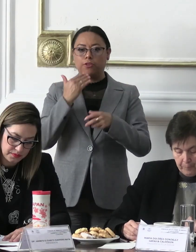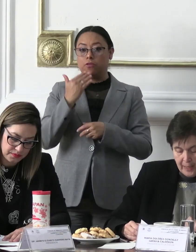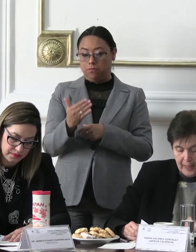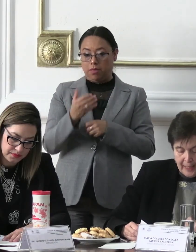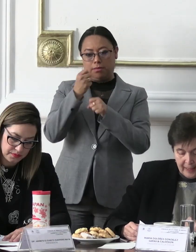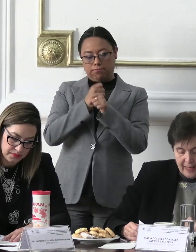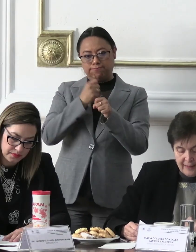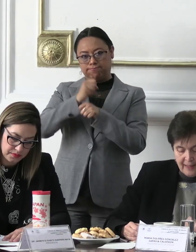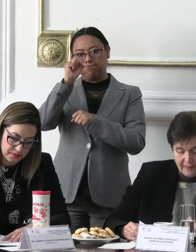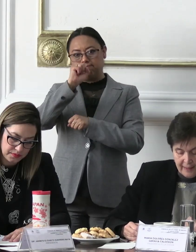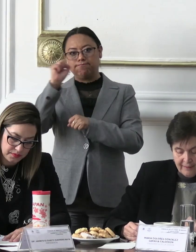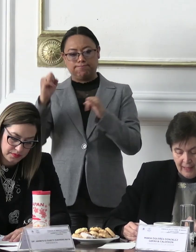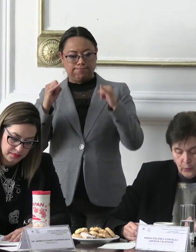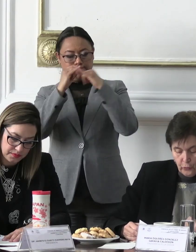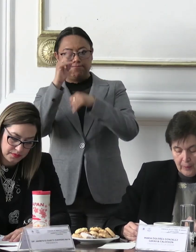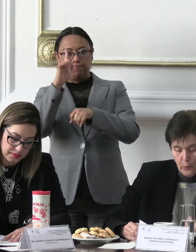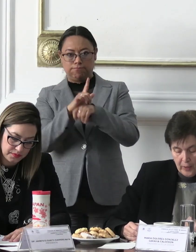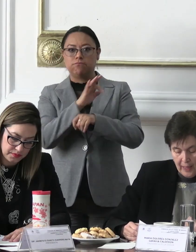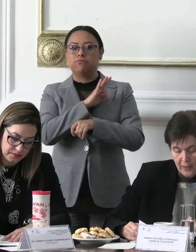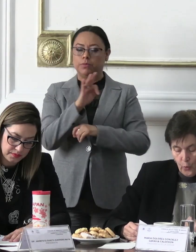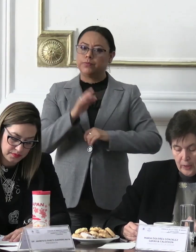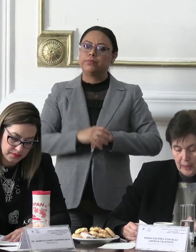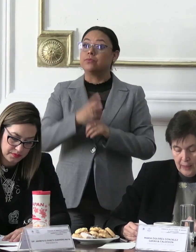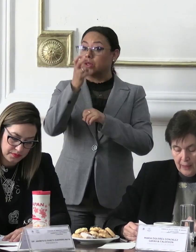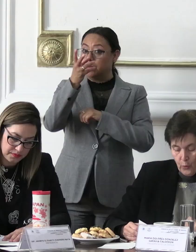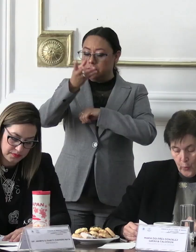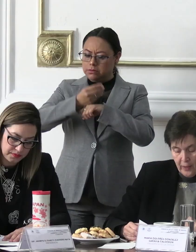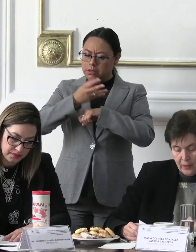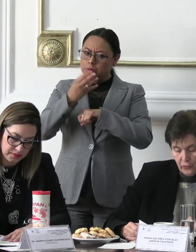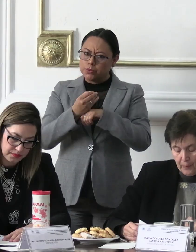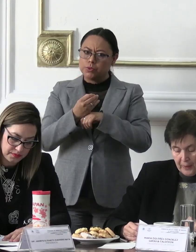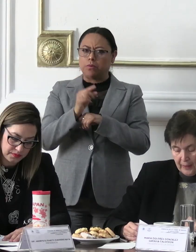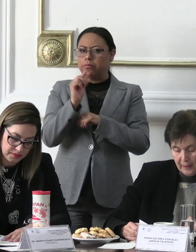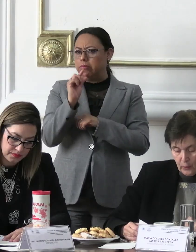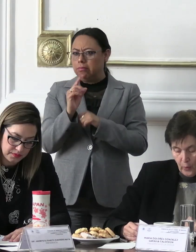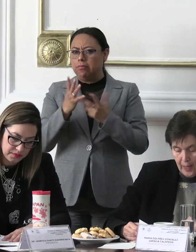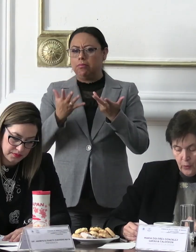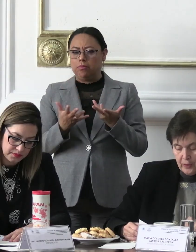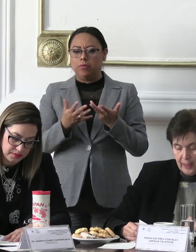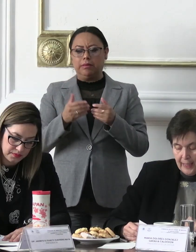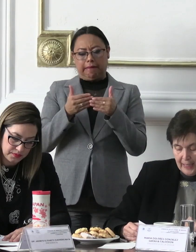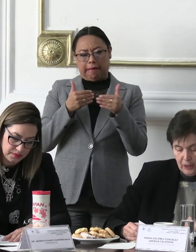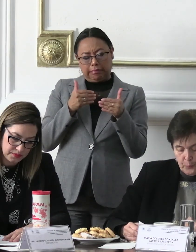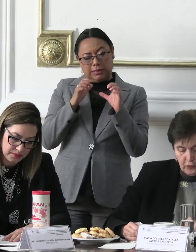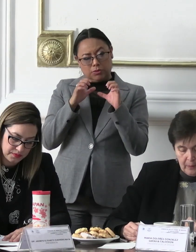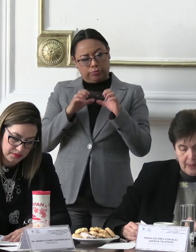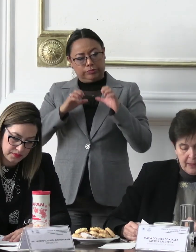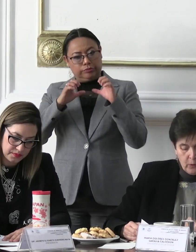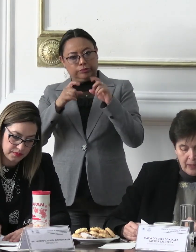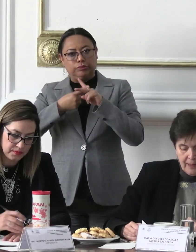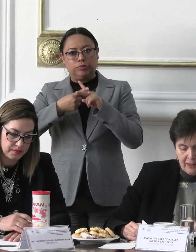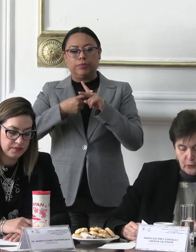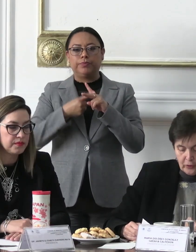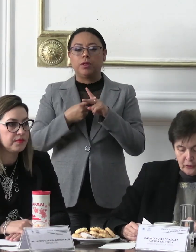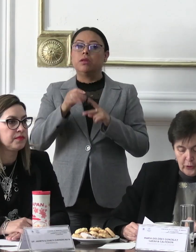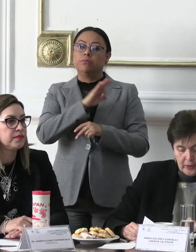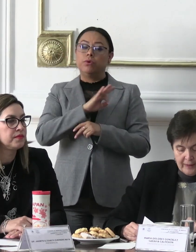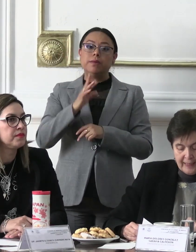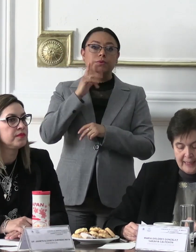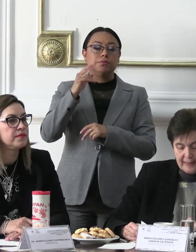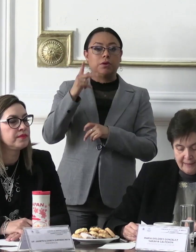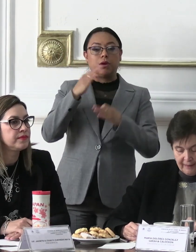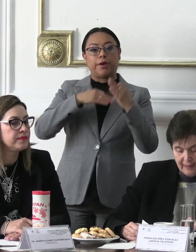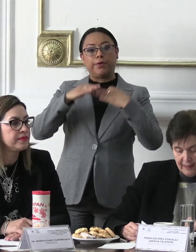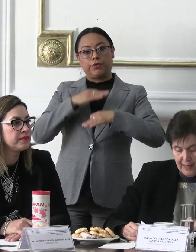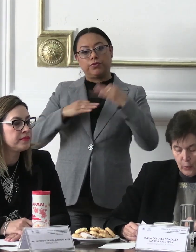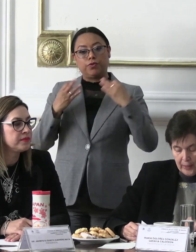institucional. Gracias a este ajuste moderado y cuidadosamente calculado, es posible mejorar las condiciones